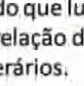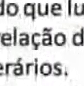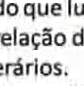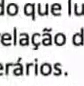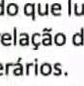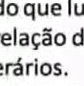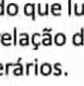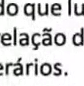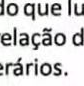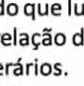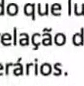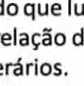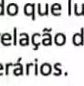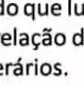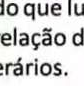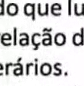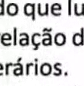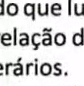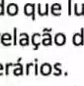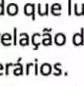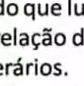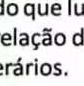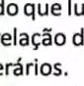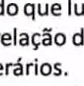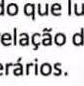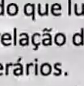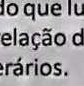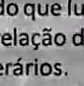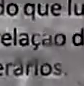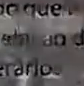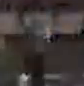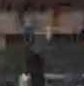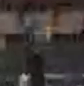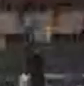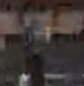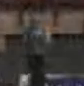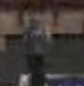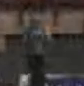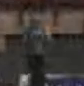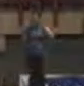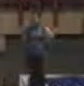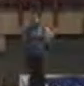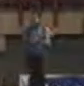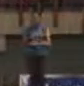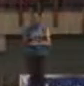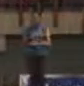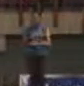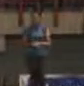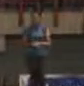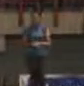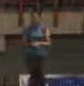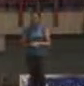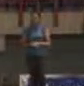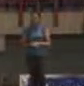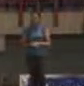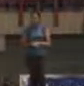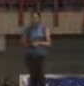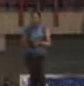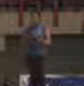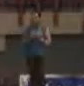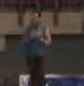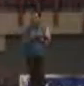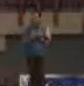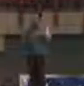eu coloquei as alternativas, mas vamos direto para a resolução do problema. Então é o seguinte, ó. O gráfico que